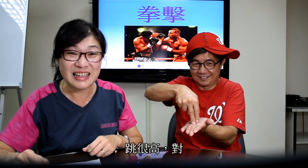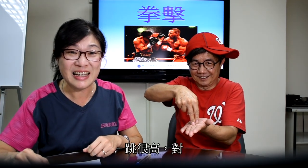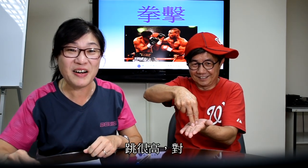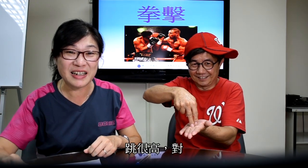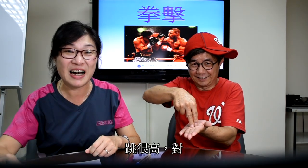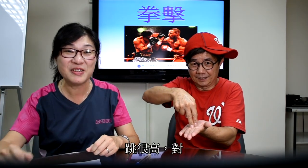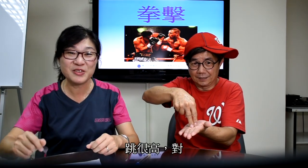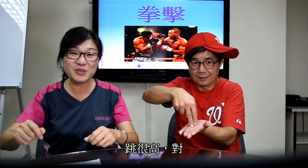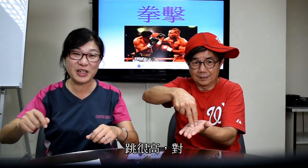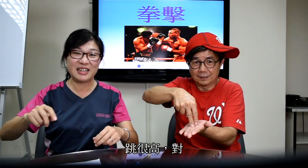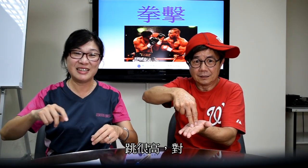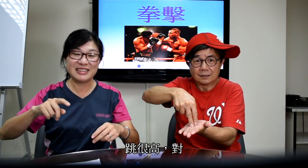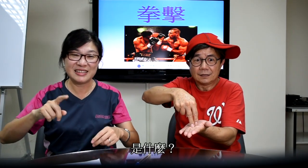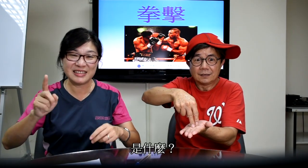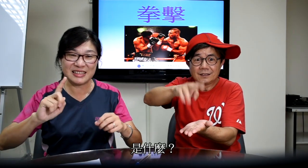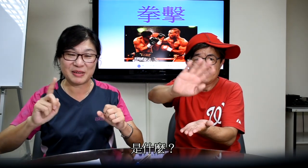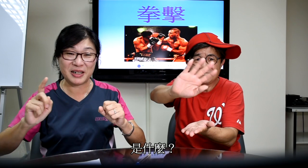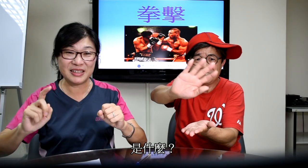跳很高，对，是什么？